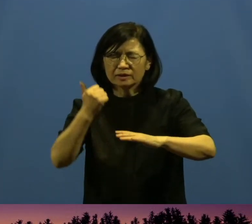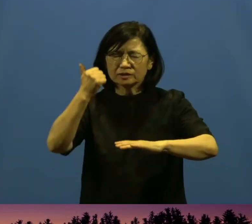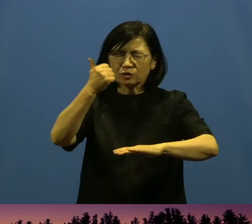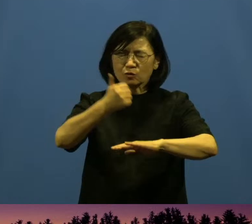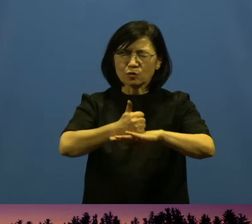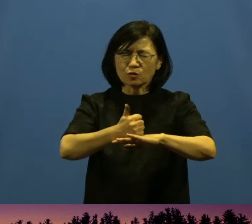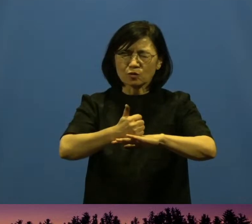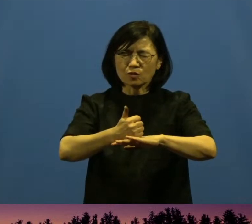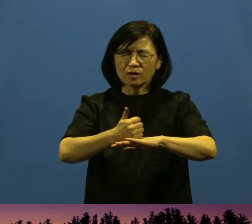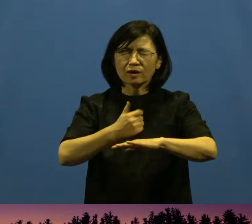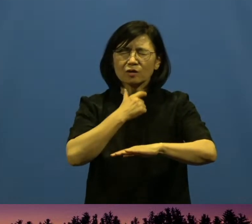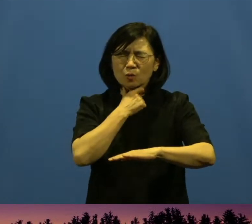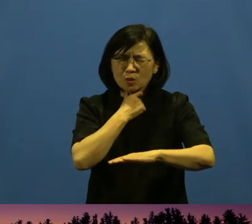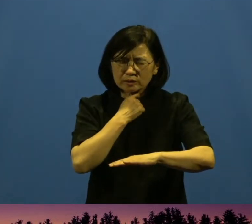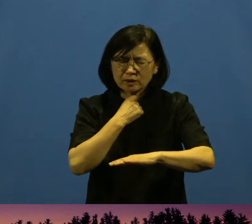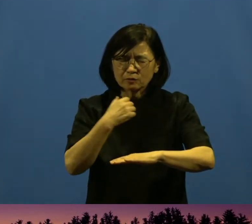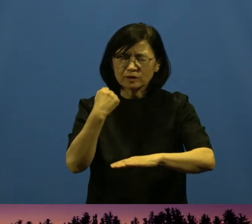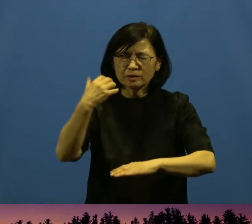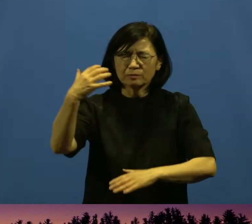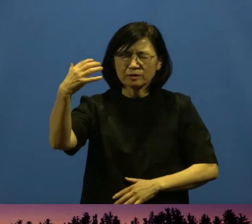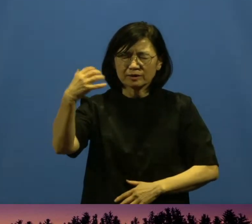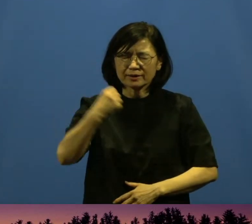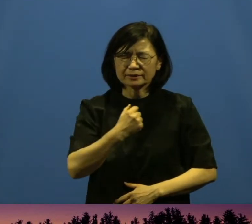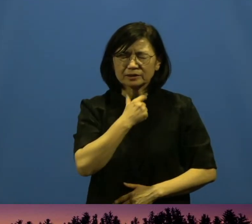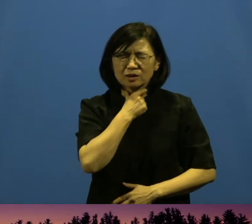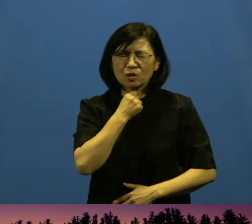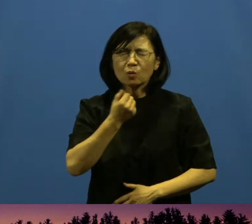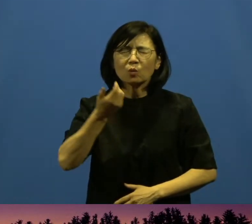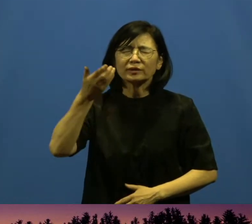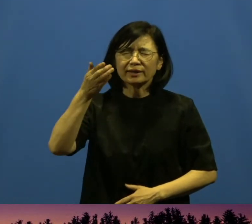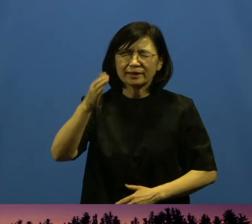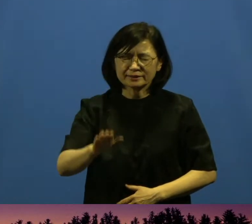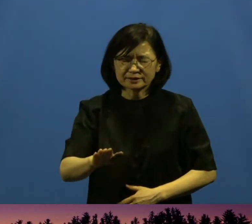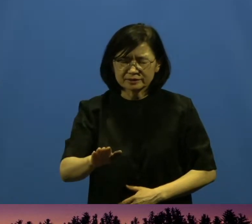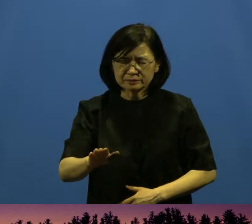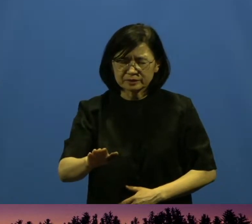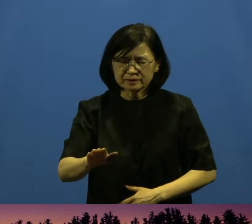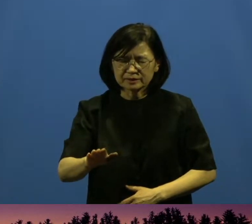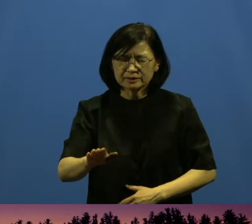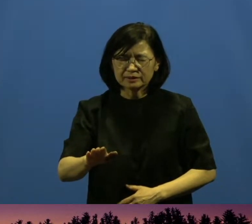원하지만 정작 그것을 가졌을 때는 추락하는 거예요.